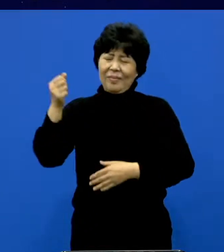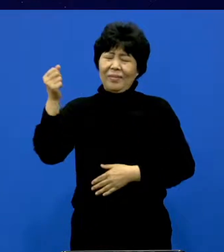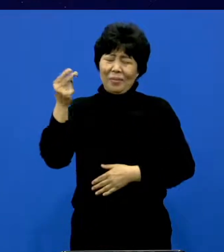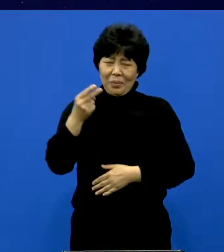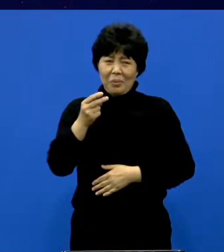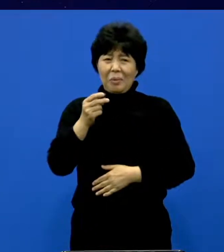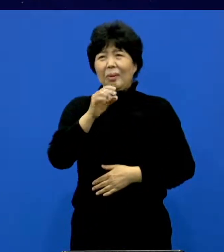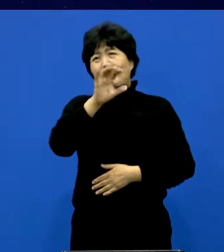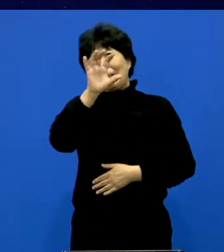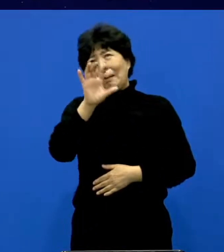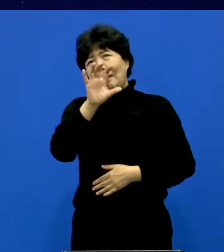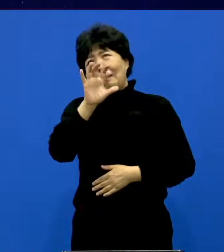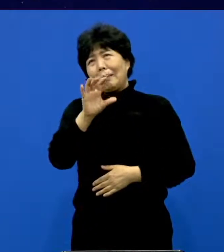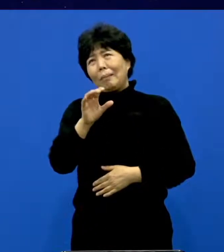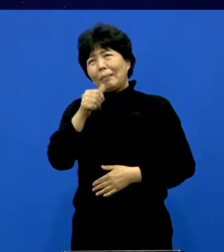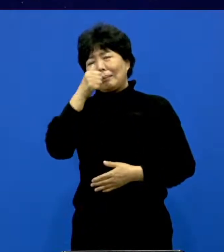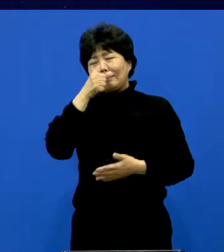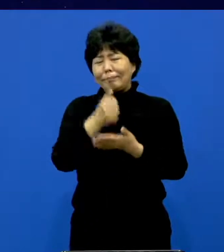남의 또 죄짓고